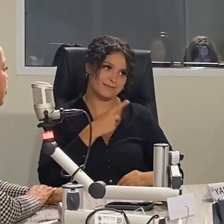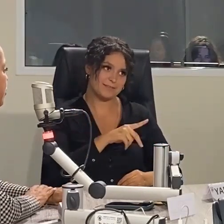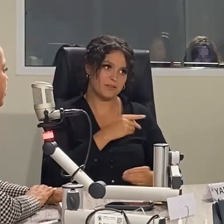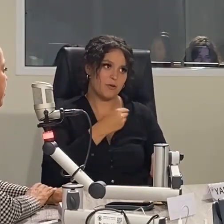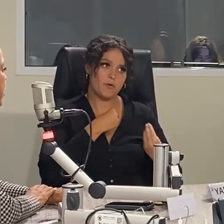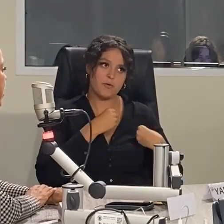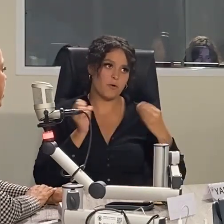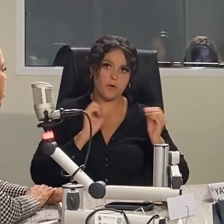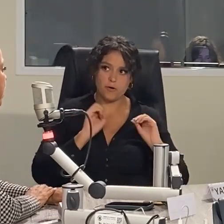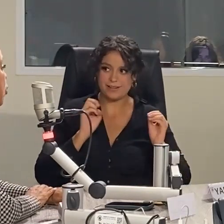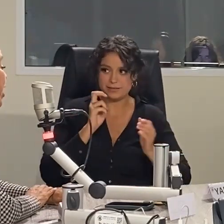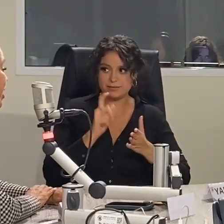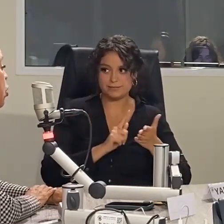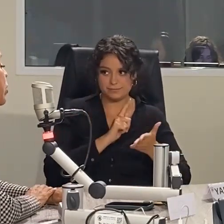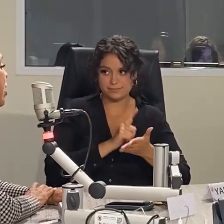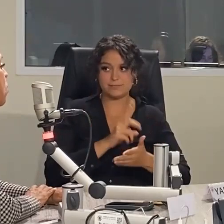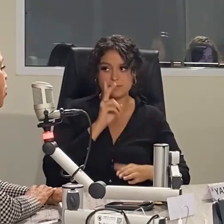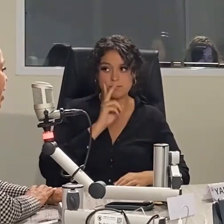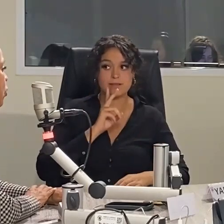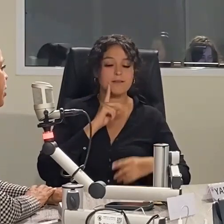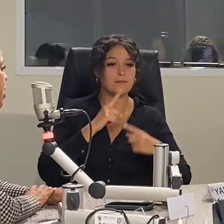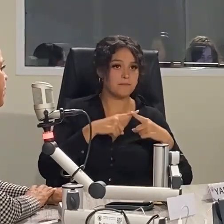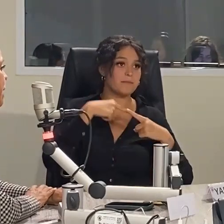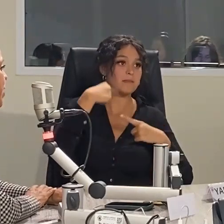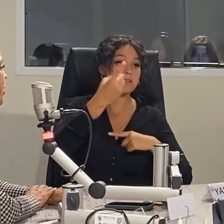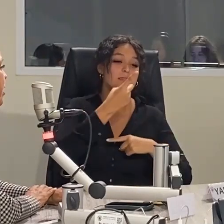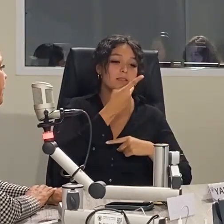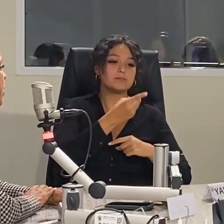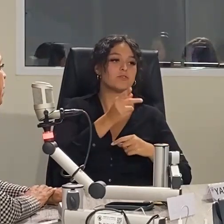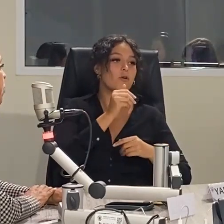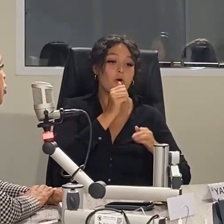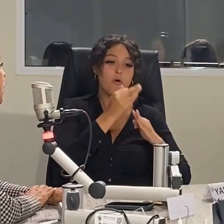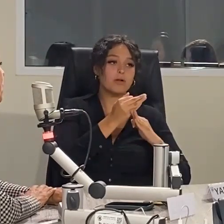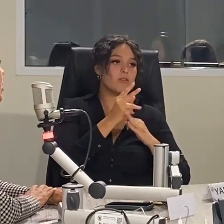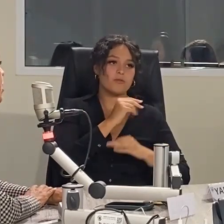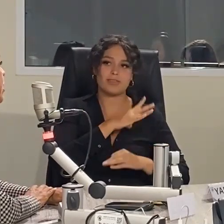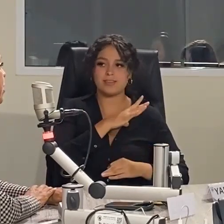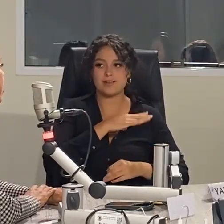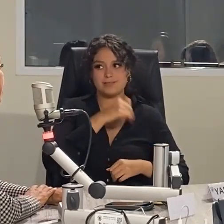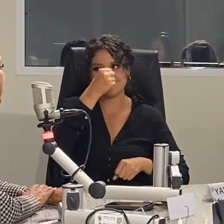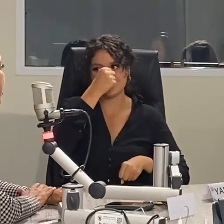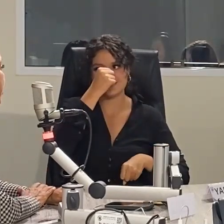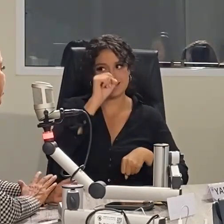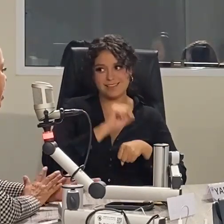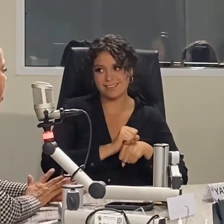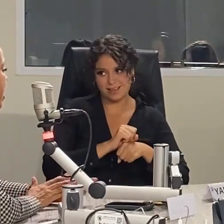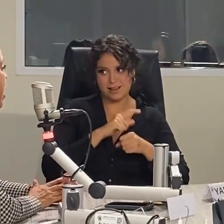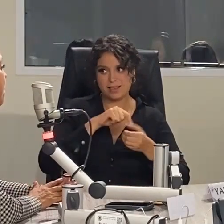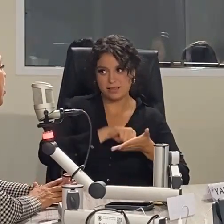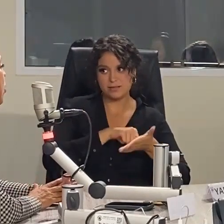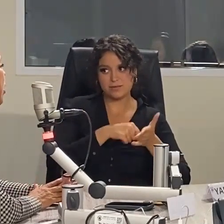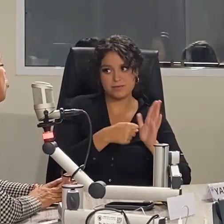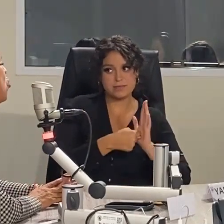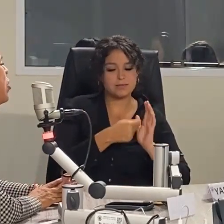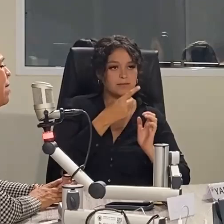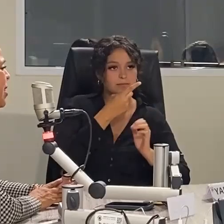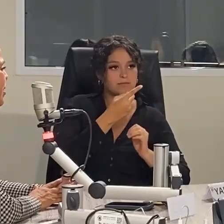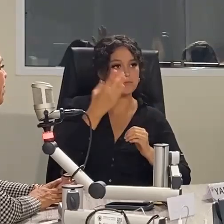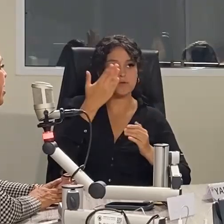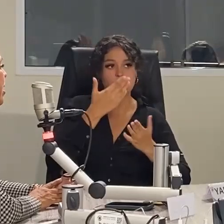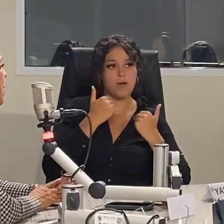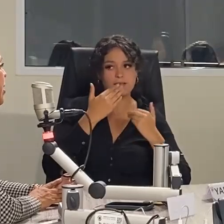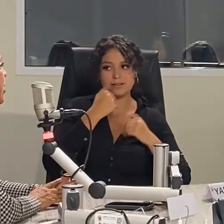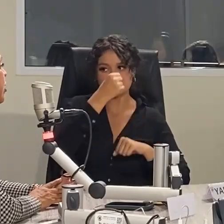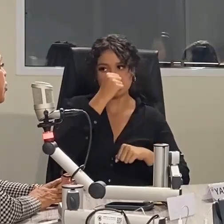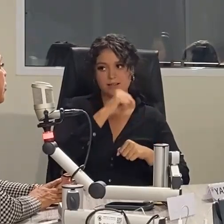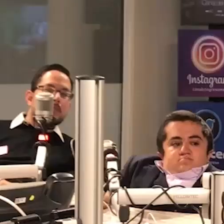Santos, porque salió una convocatoria, obviamente, y pues yo me metí y hice esa, pero es muy lamentable